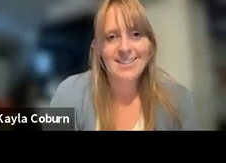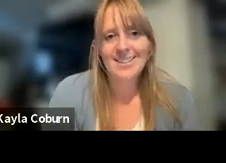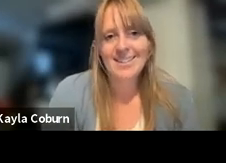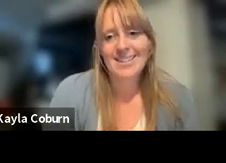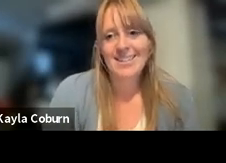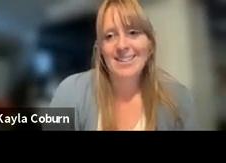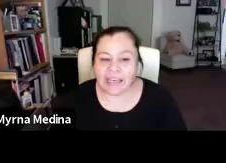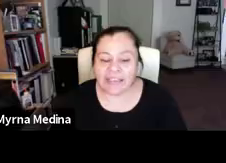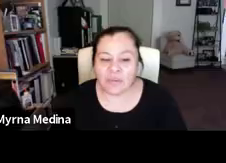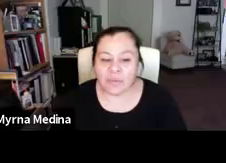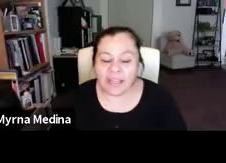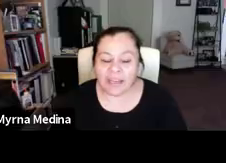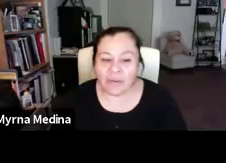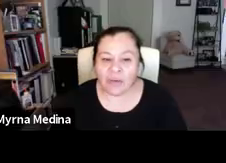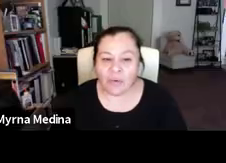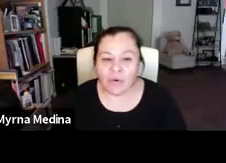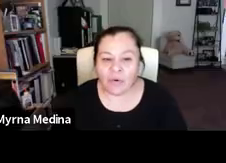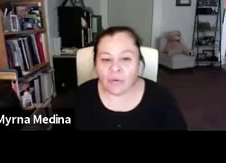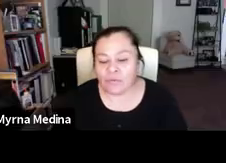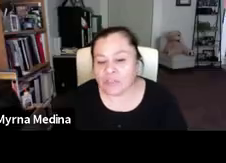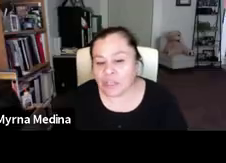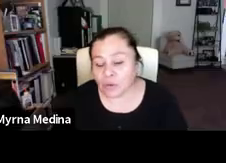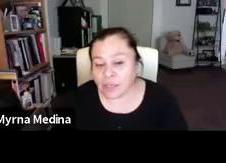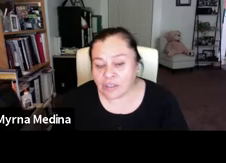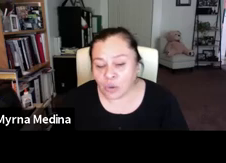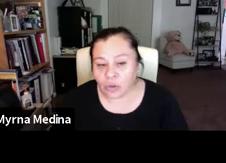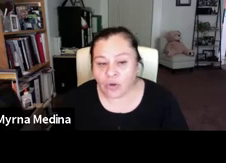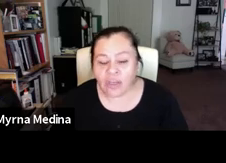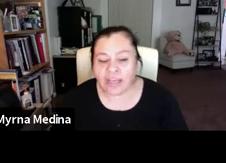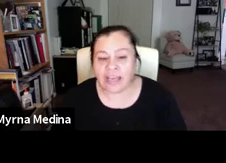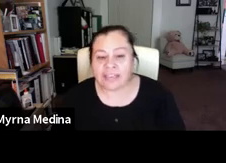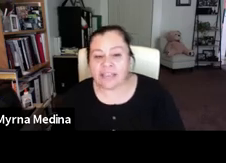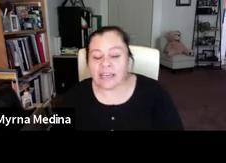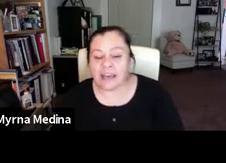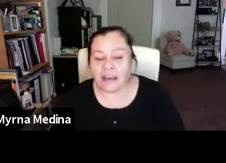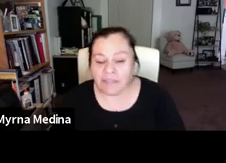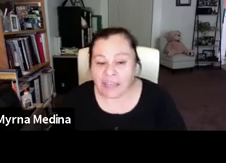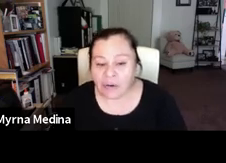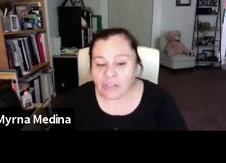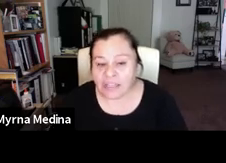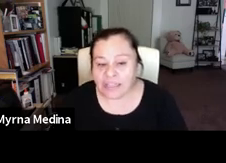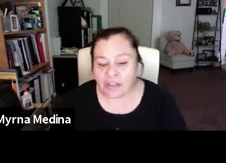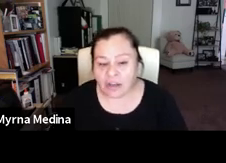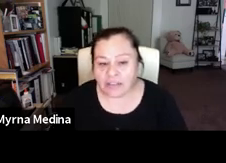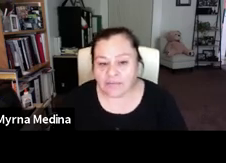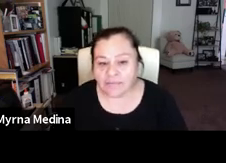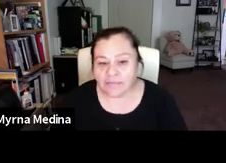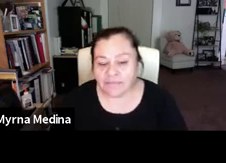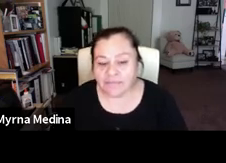TikTok. Este es un video de un señor que es sordo que hace videos en